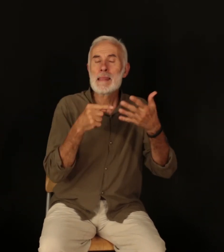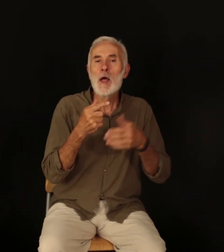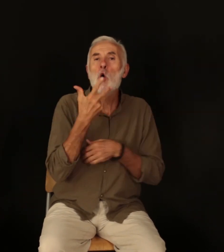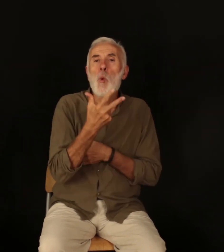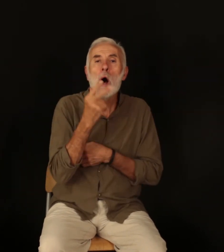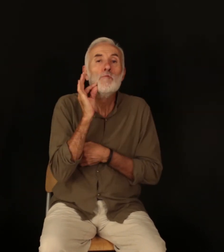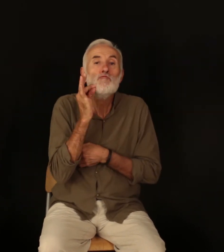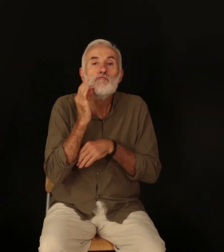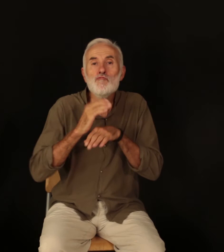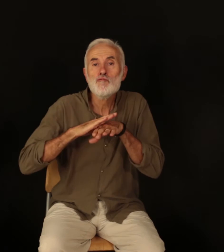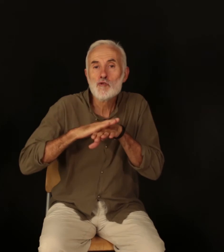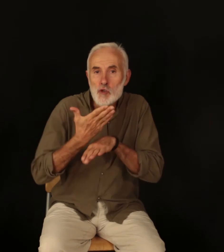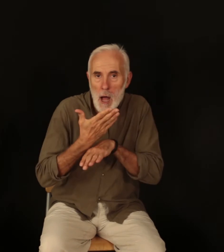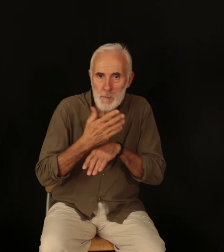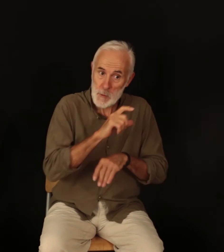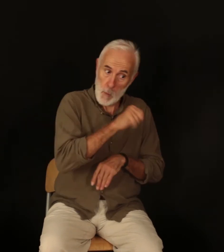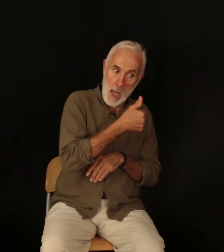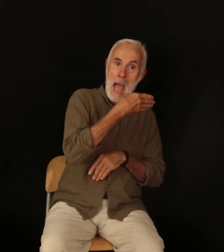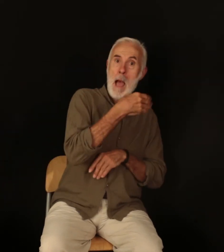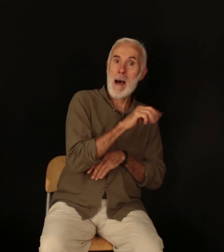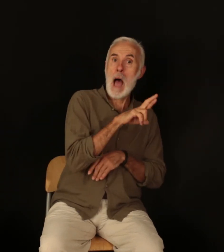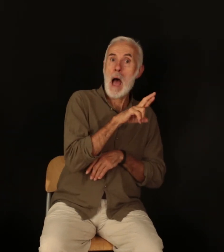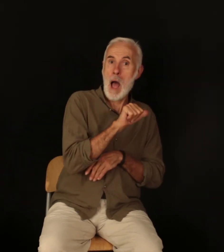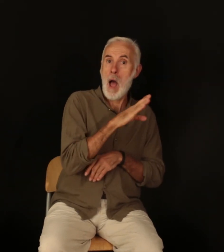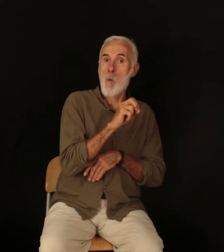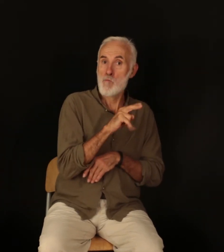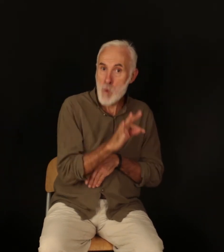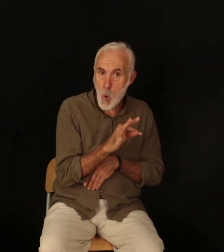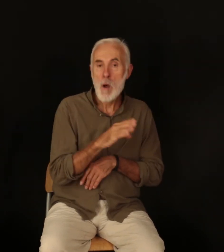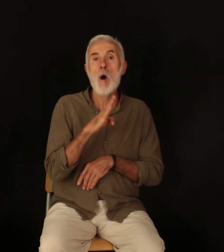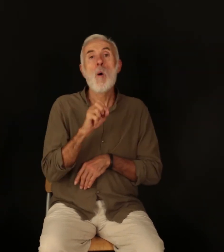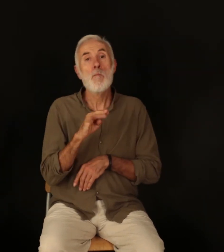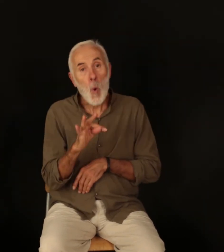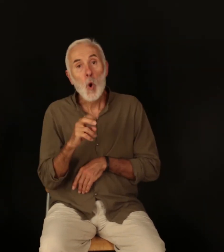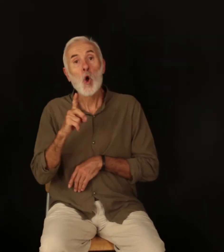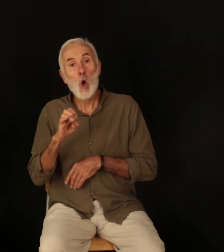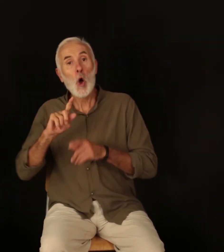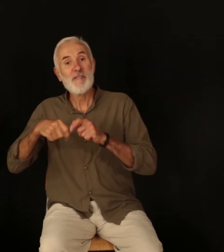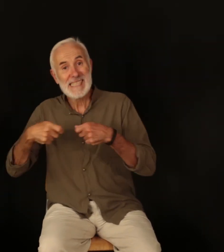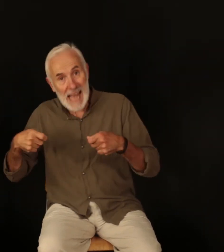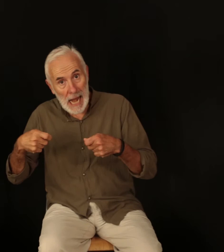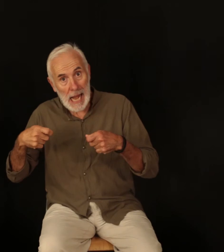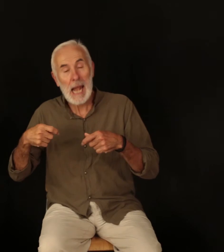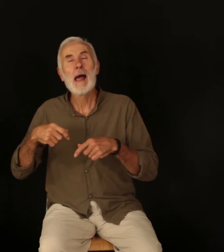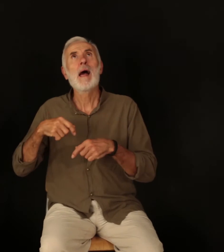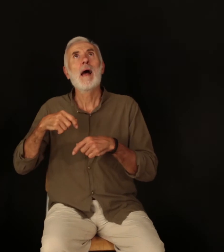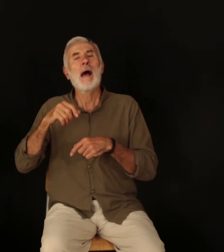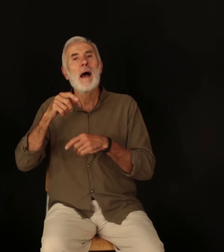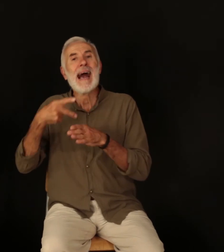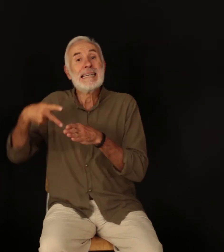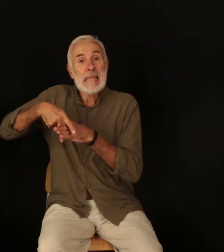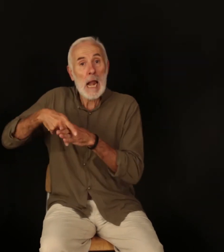Marabout, ensuite on a fait Bout de ficelle, puis Selle de cheval, cheval de course, course à pied, pour en arriver à Pied à terre.